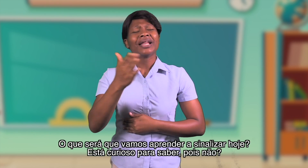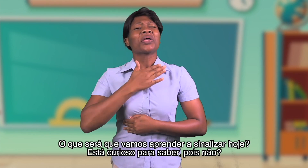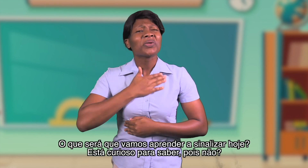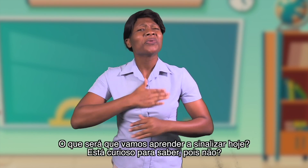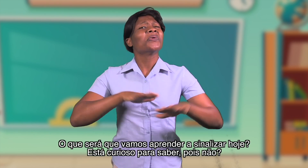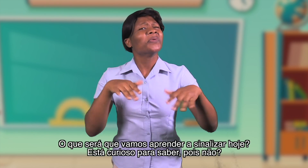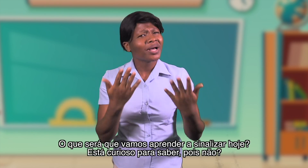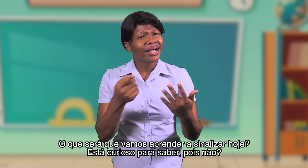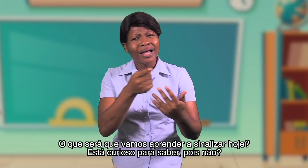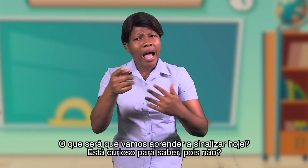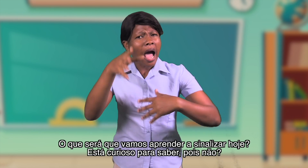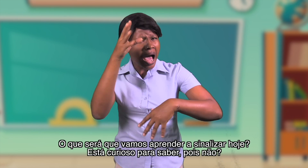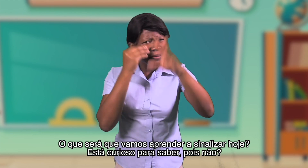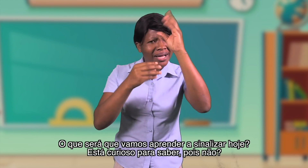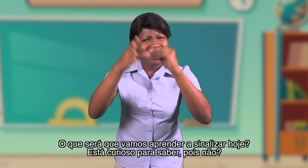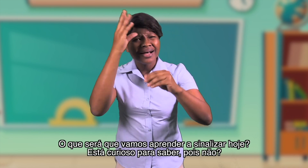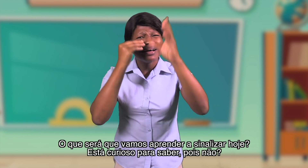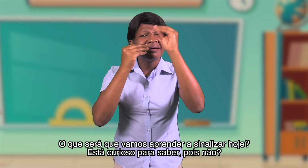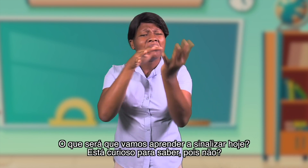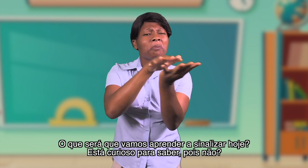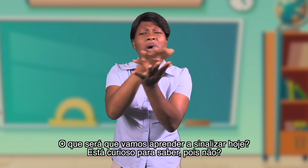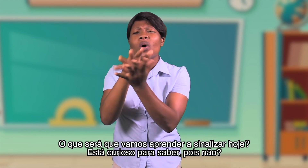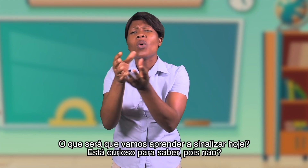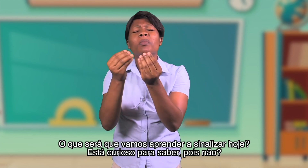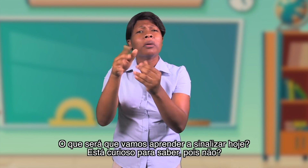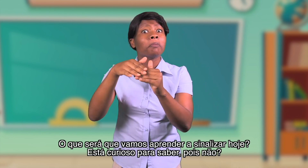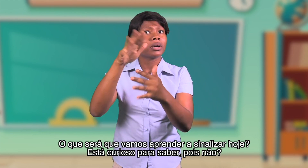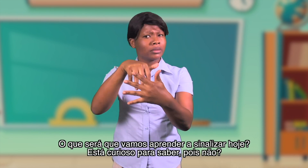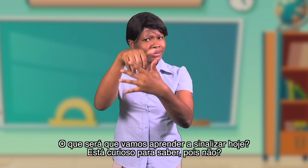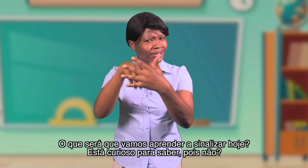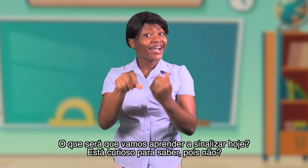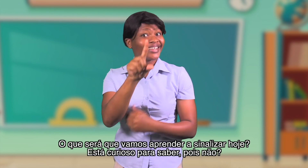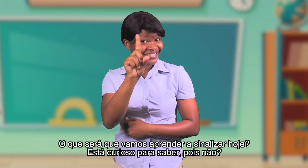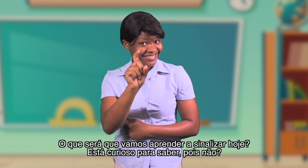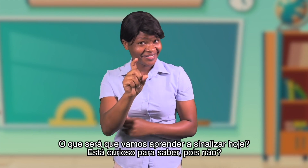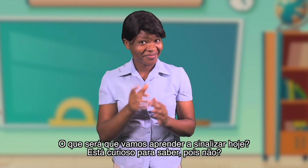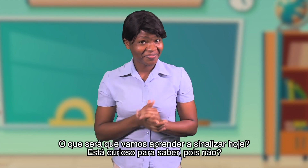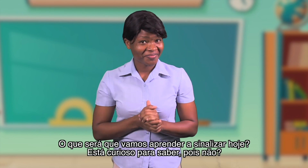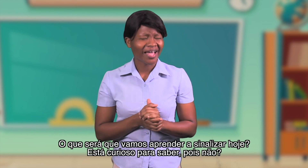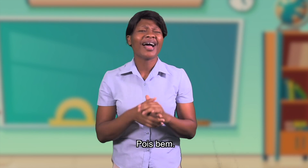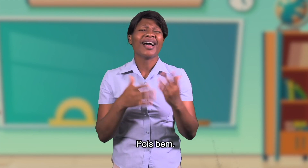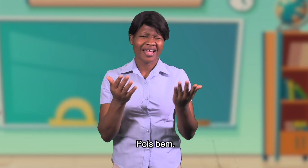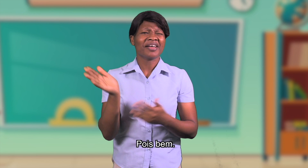vamos aprender a sinalizar hoje? Está curioso para saber, pois não? Pois